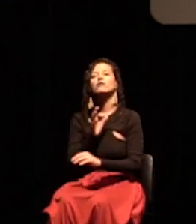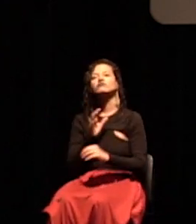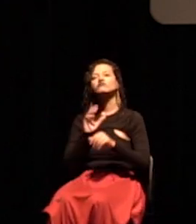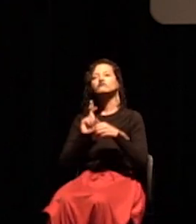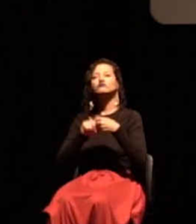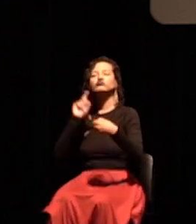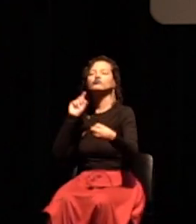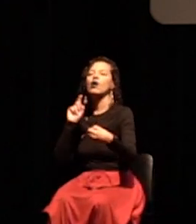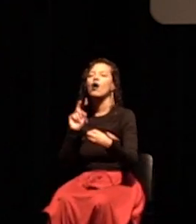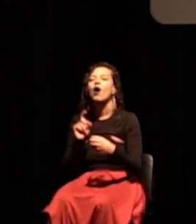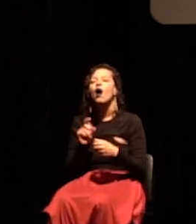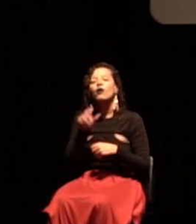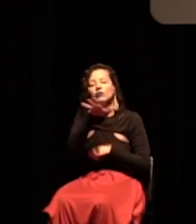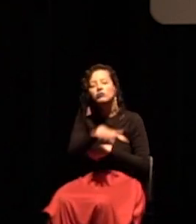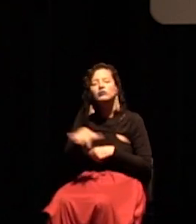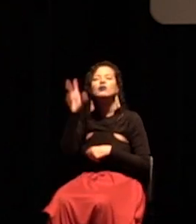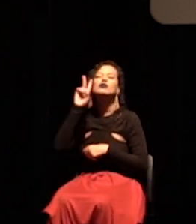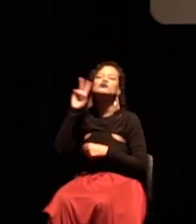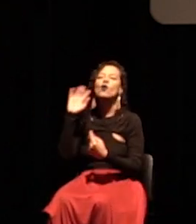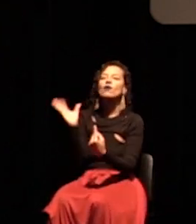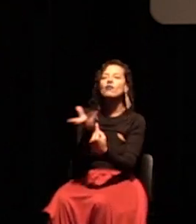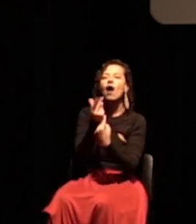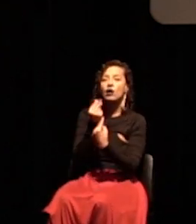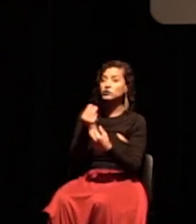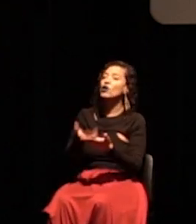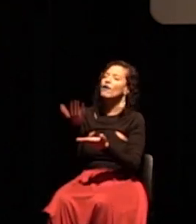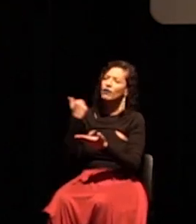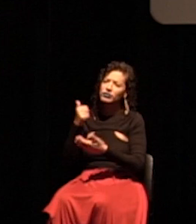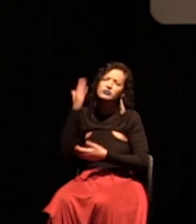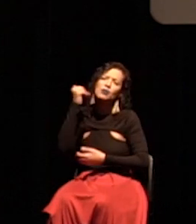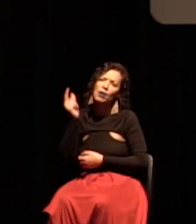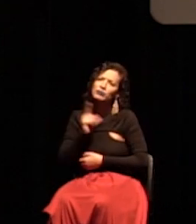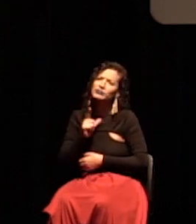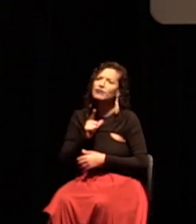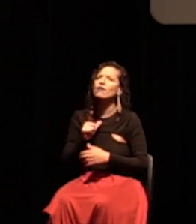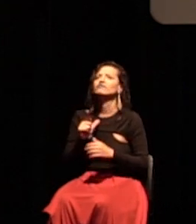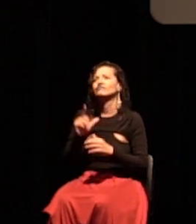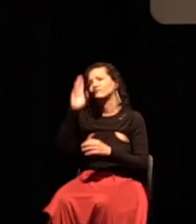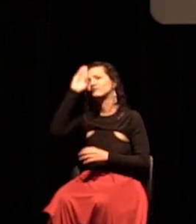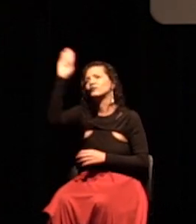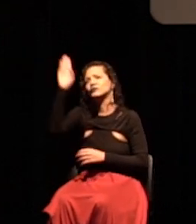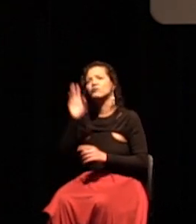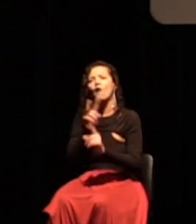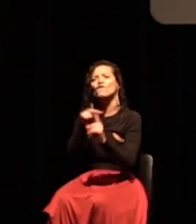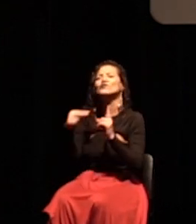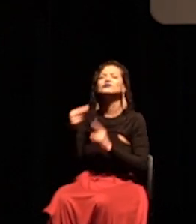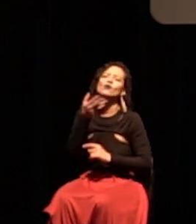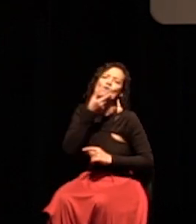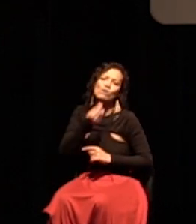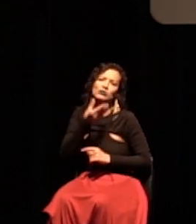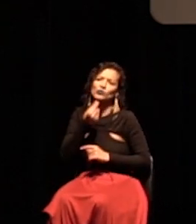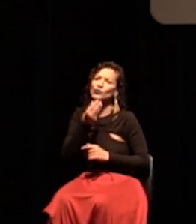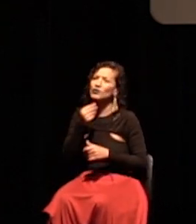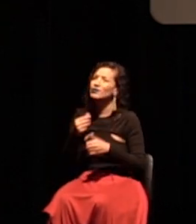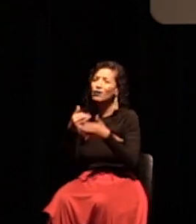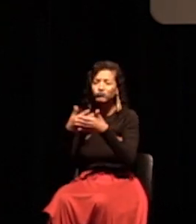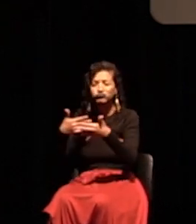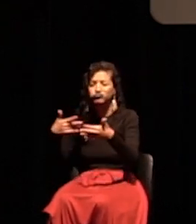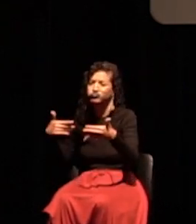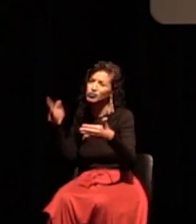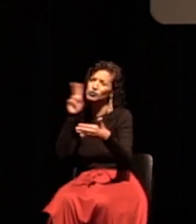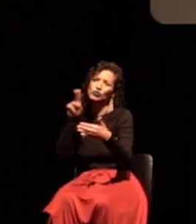numa visão preponderantemente masculina que as condicionou nas suas representações em toda a história da arte. Para